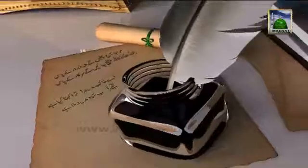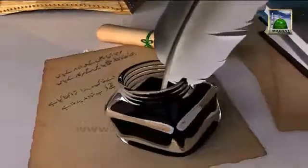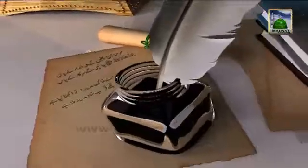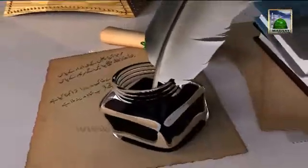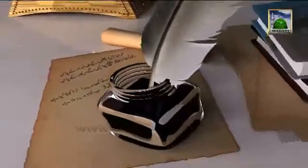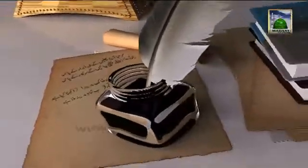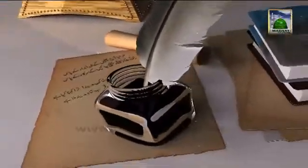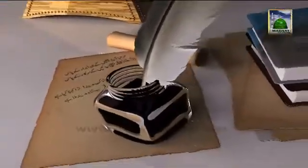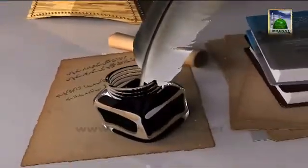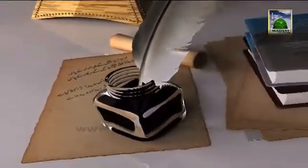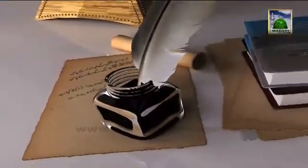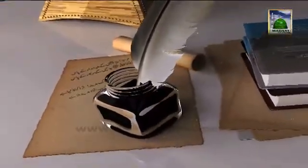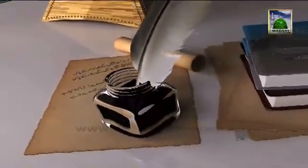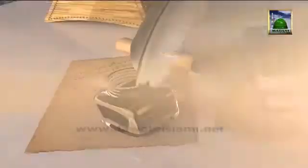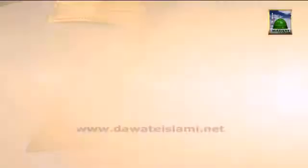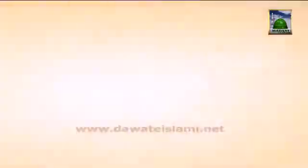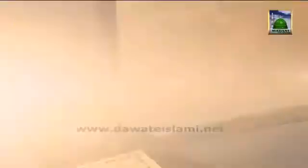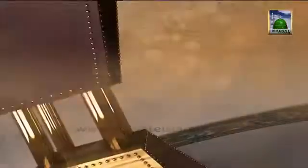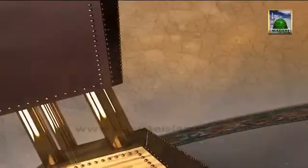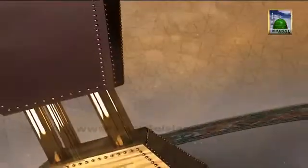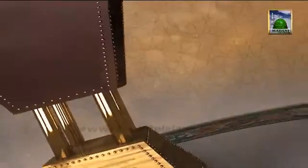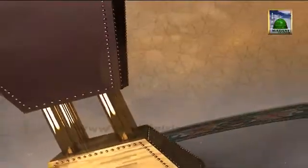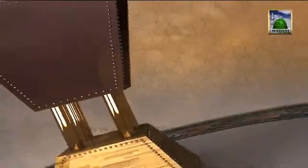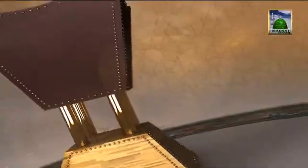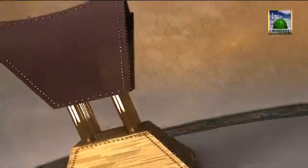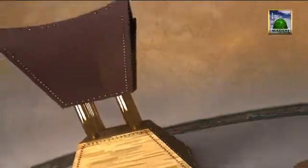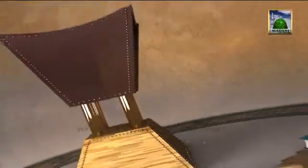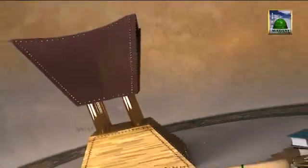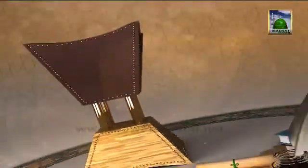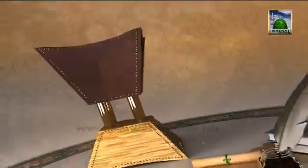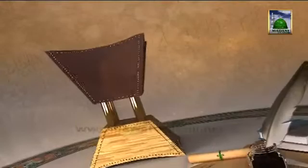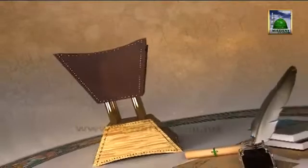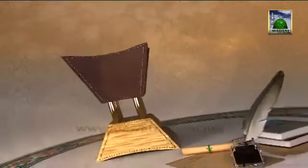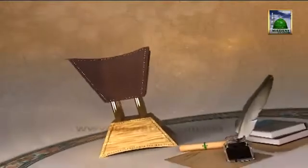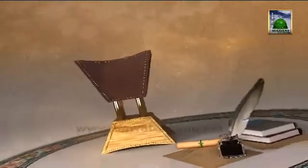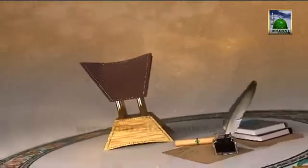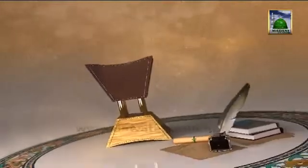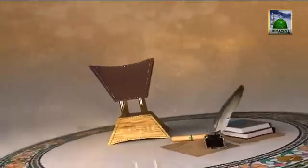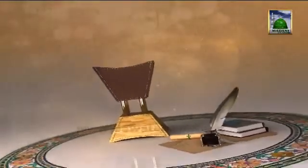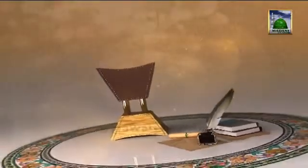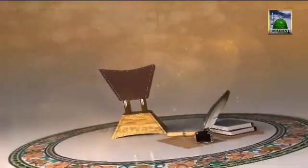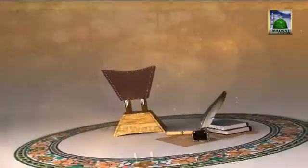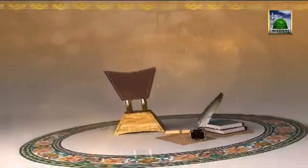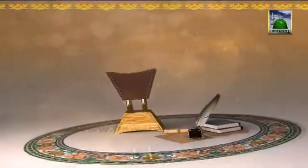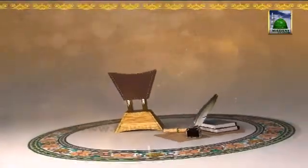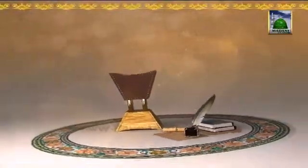جس کو چاہا میٹھے مدینے، جس کو